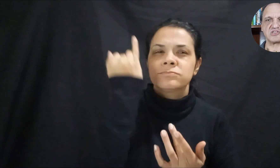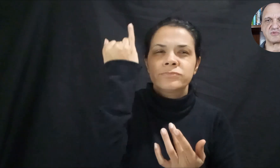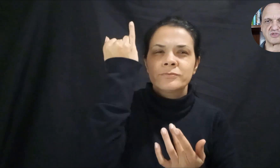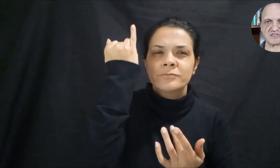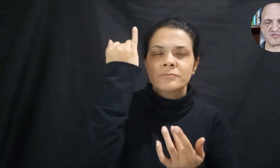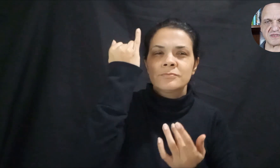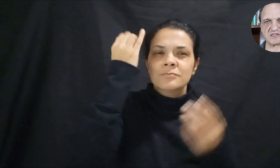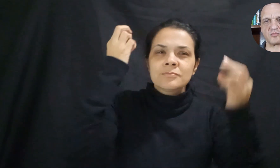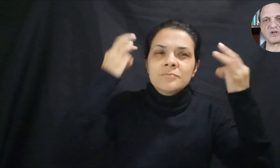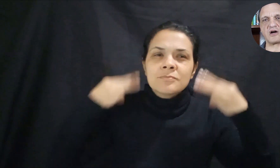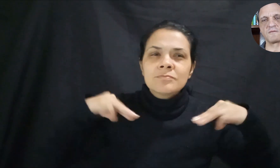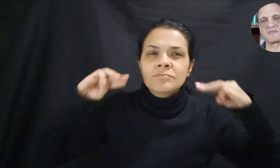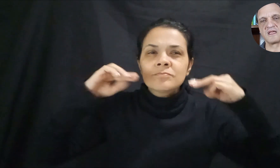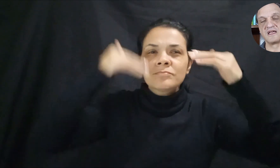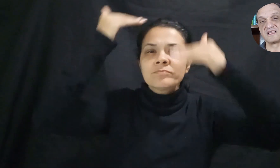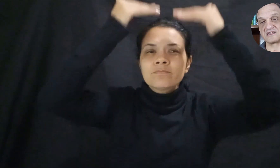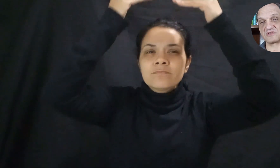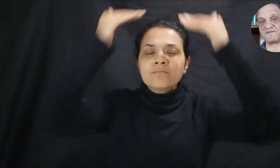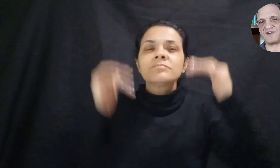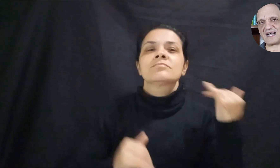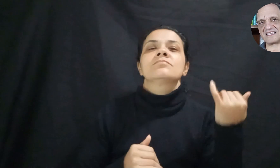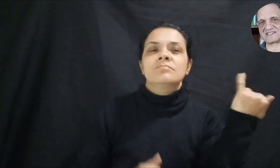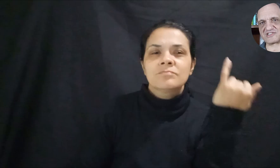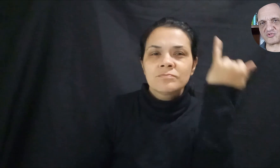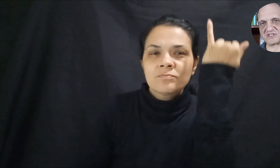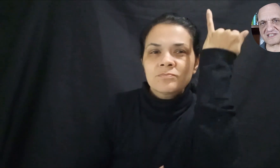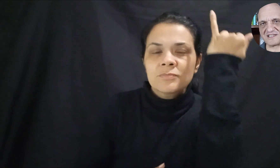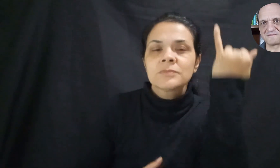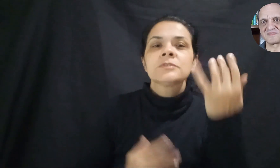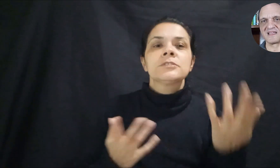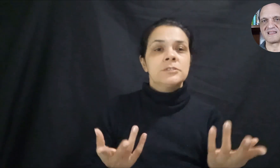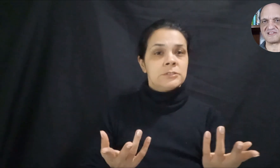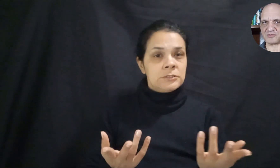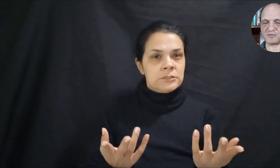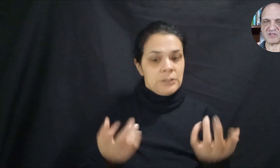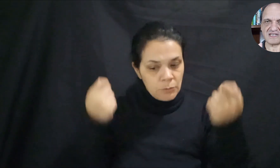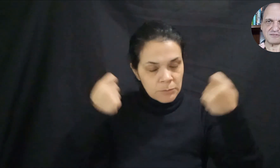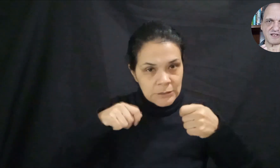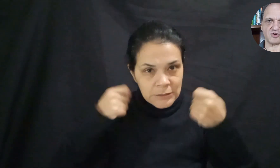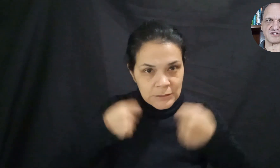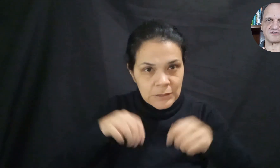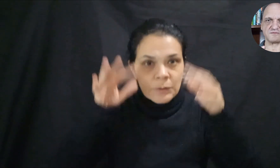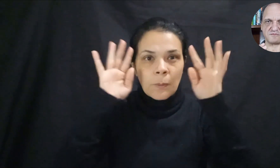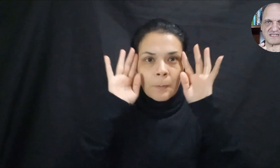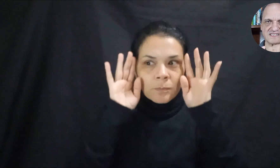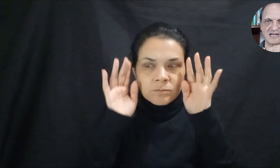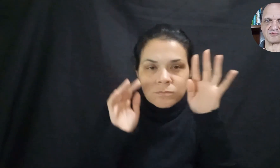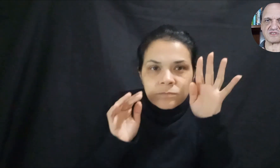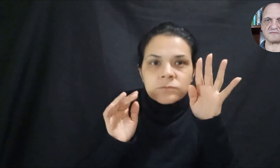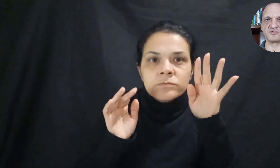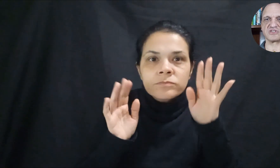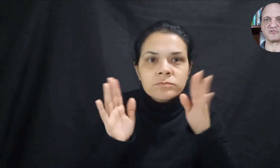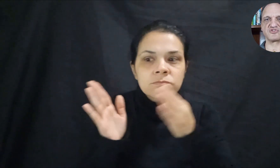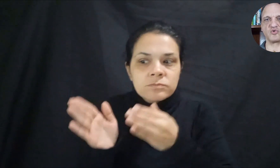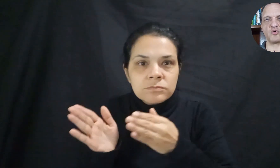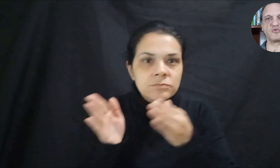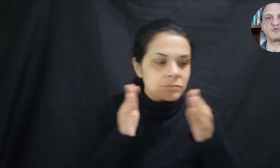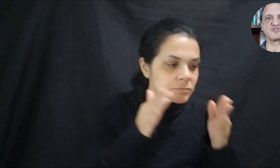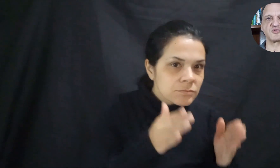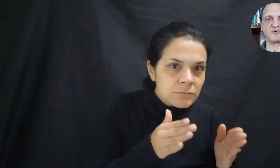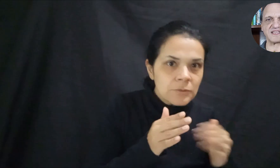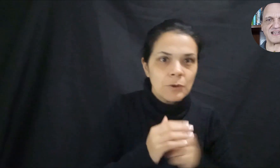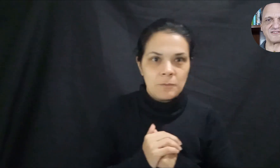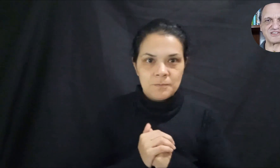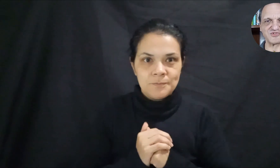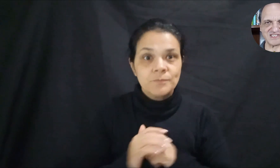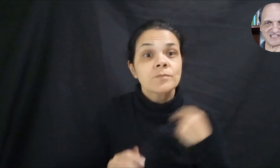reforma íntima, sua transformação moral. Então, tem várias questões aqui que são importantes para nós pensarmos assim: puxa, eu estou ou não